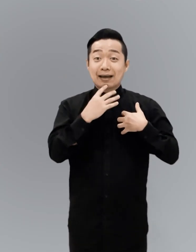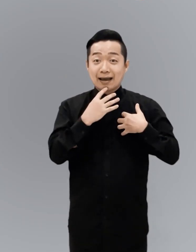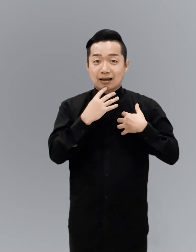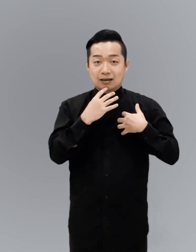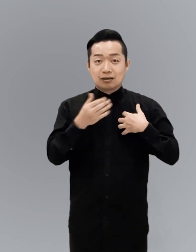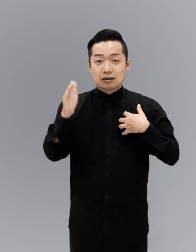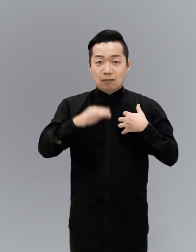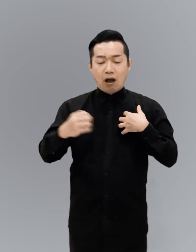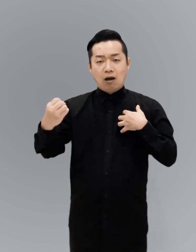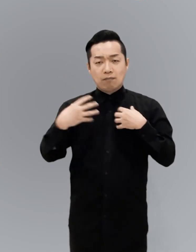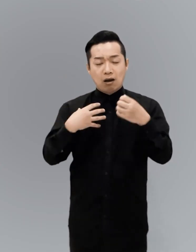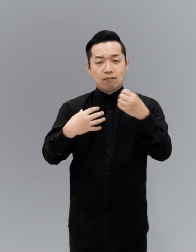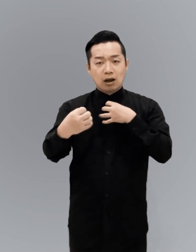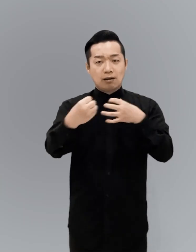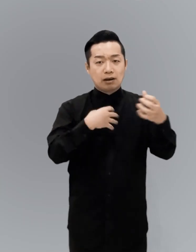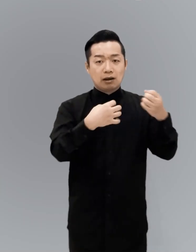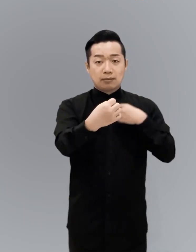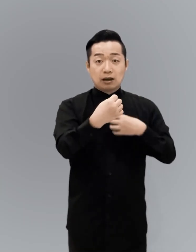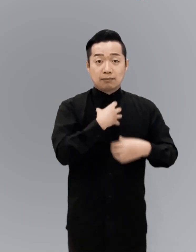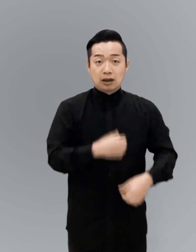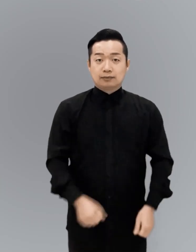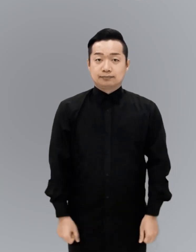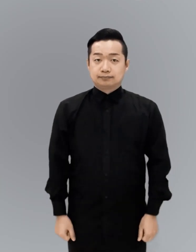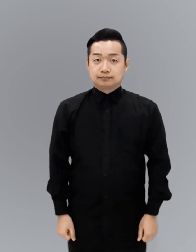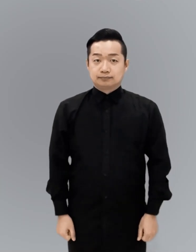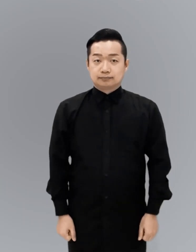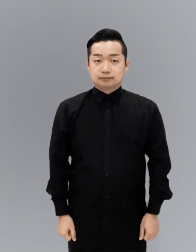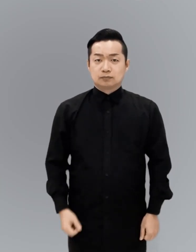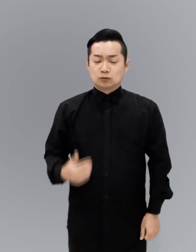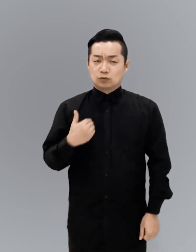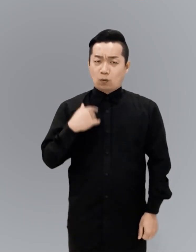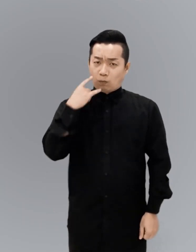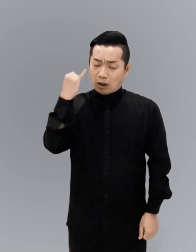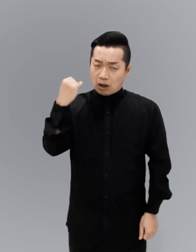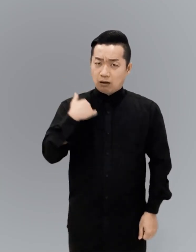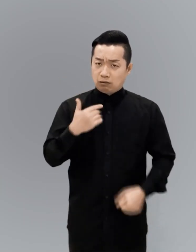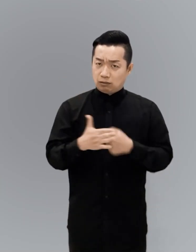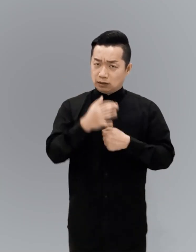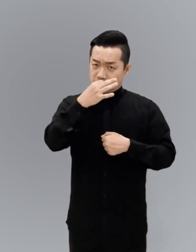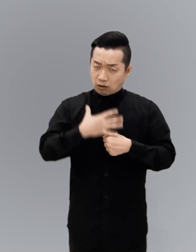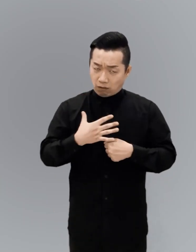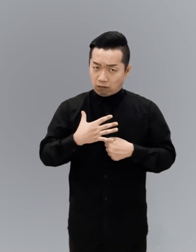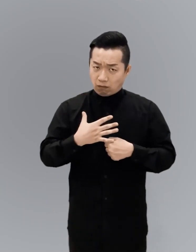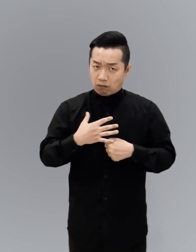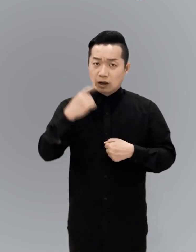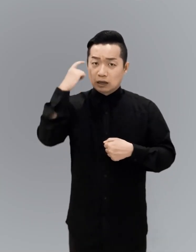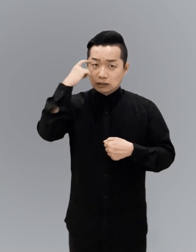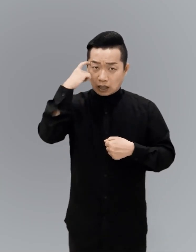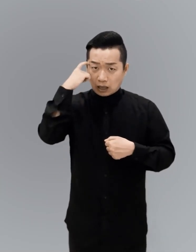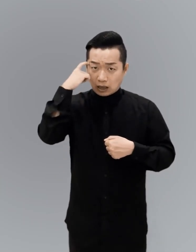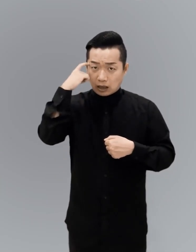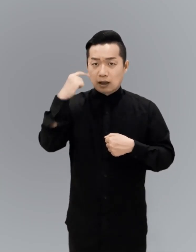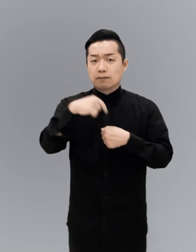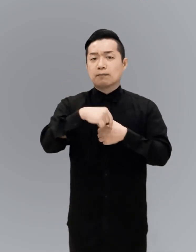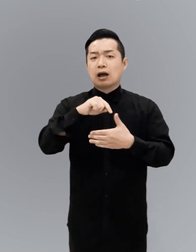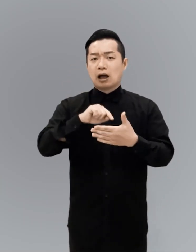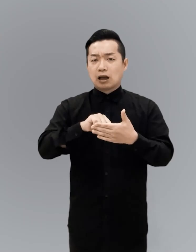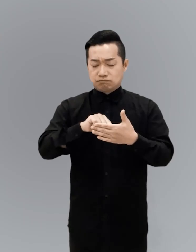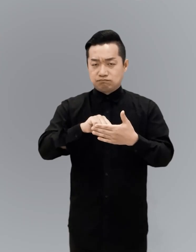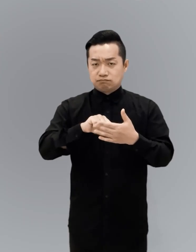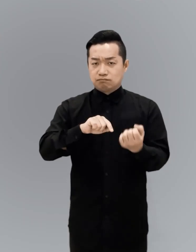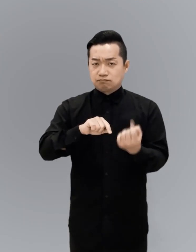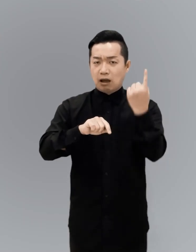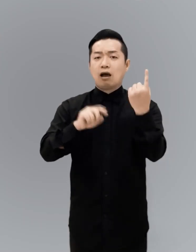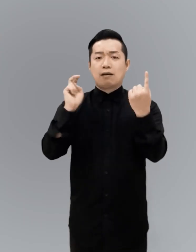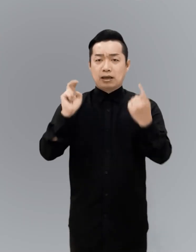즐겁다고만 생각했는데 주위의 반응을 계속 겪으면서 아 우리 엄마가 나 때문에 힘들었겠구나 라는 마음이